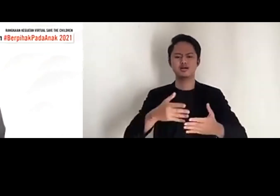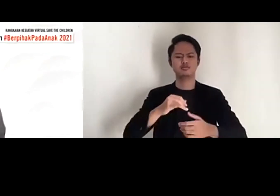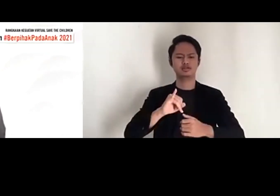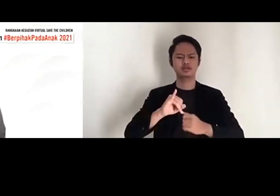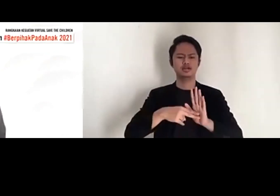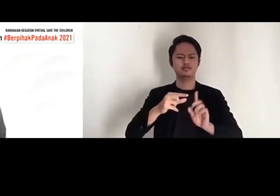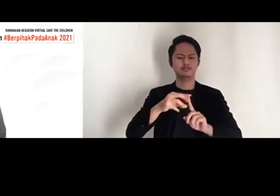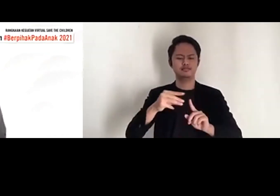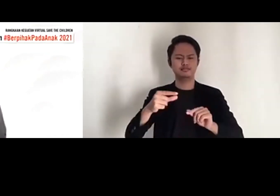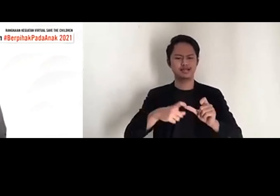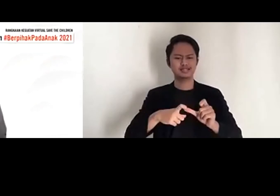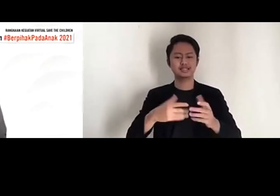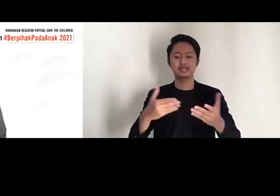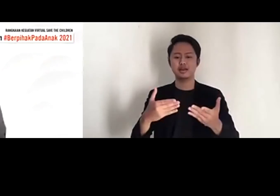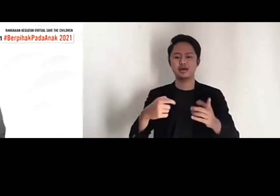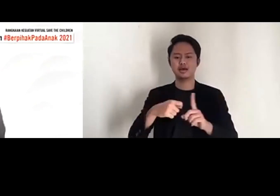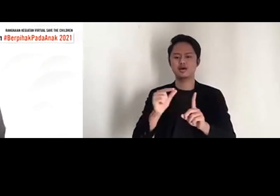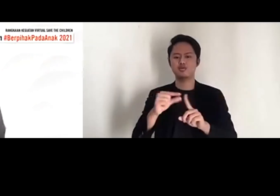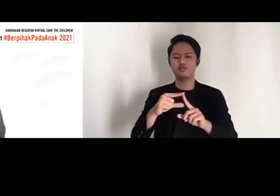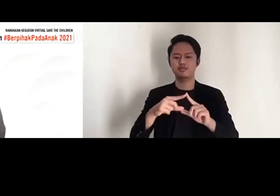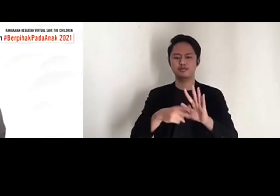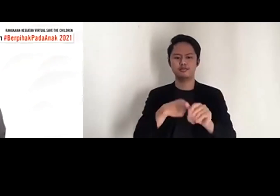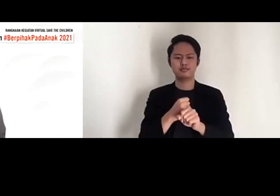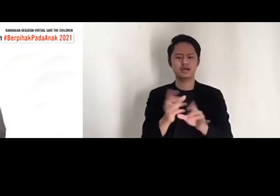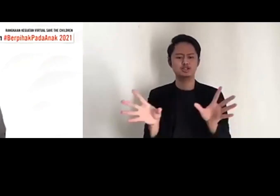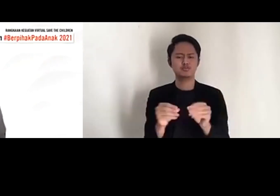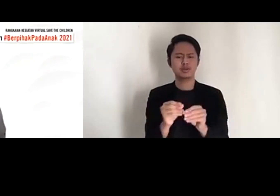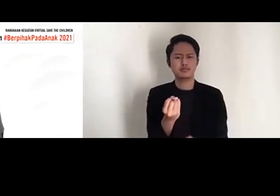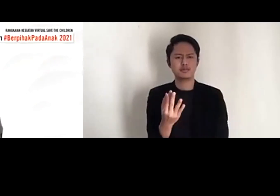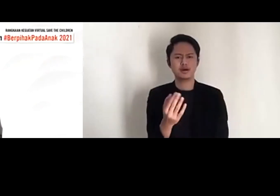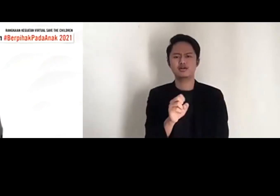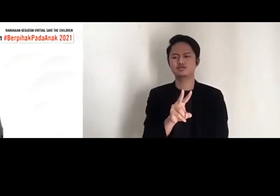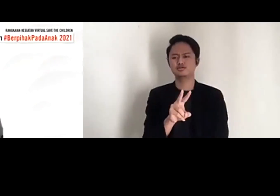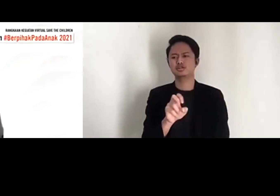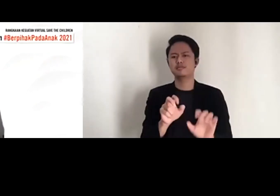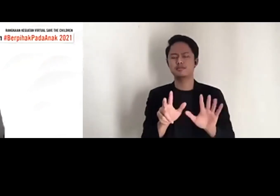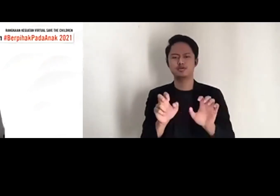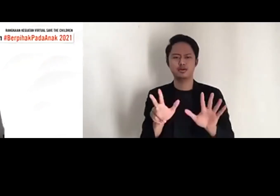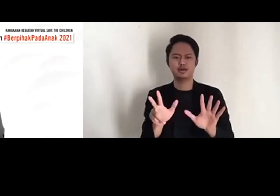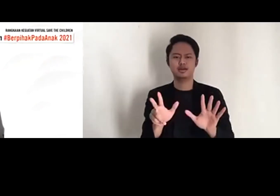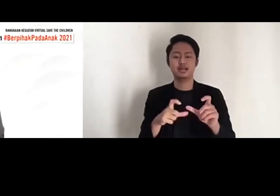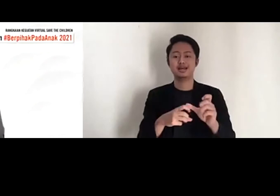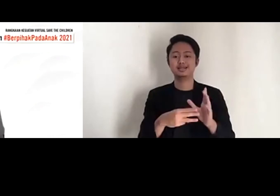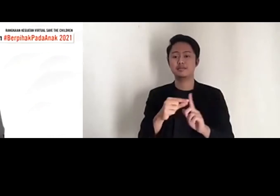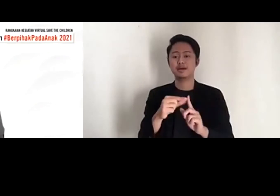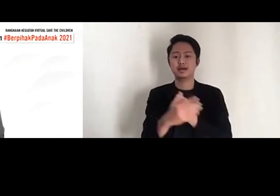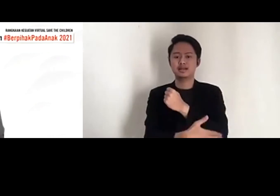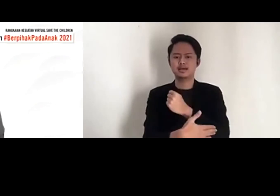khusus SD itu ada 288, jumlah SMP negeri itu ada 144,